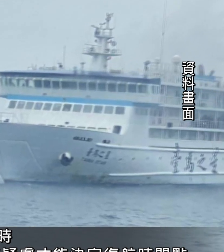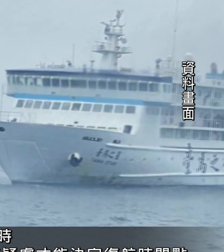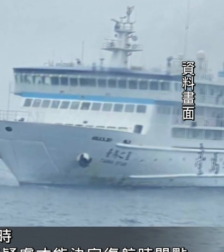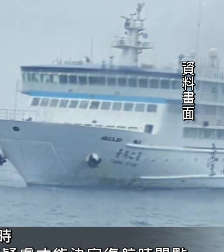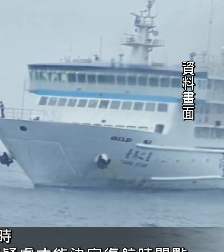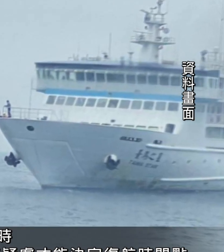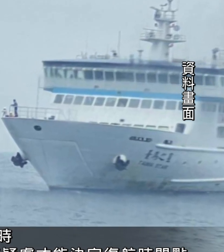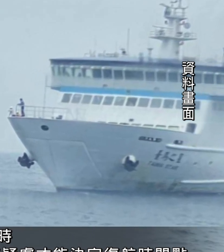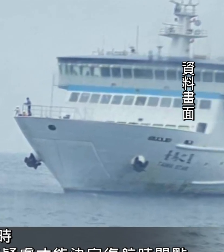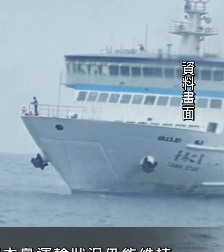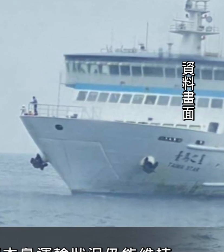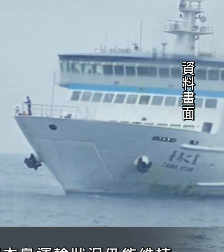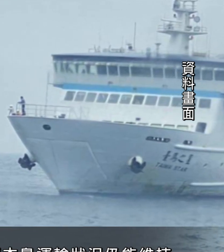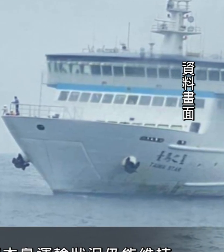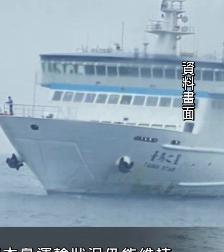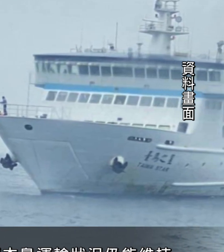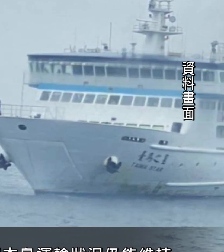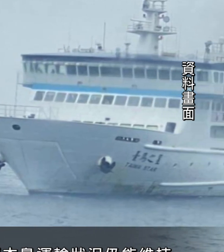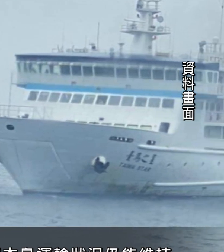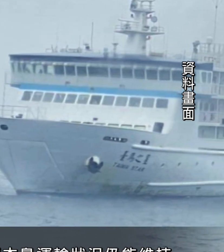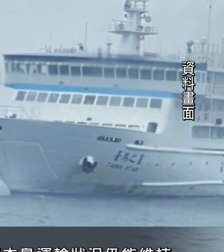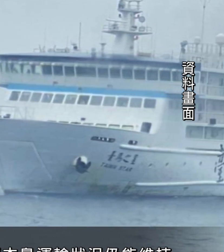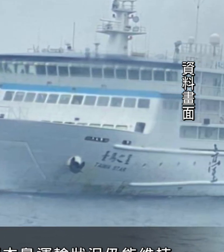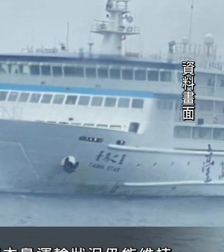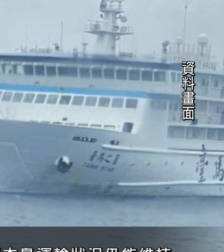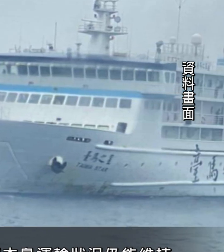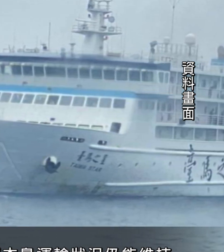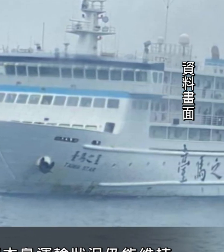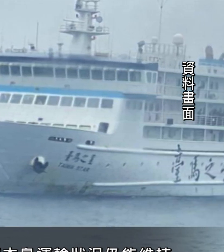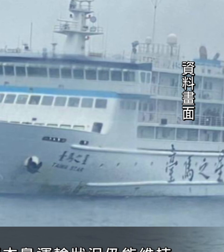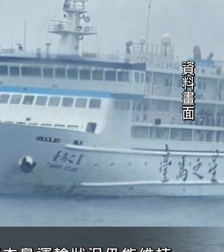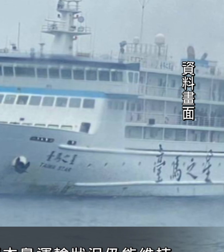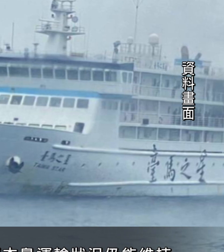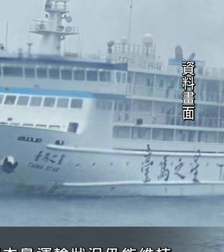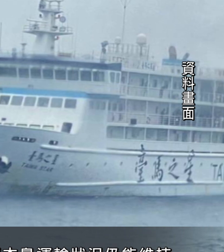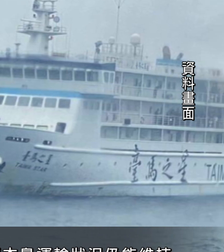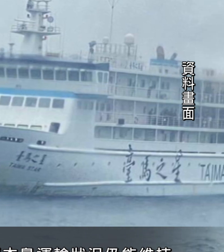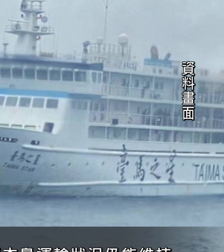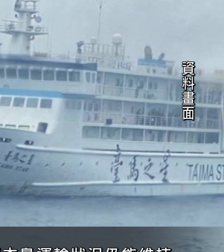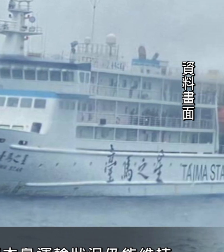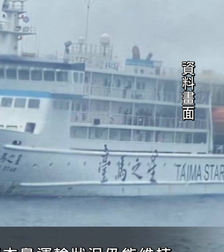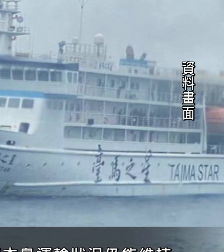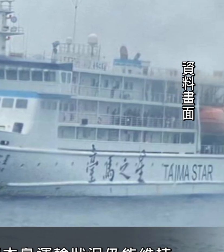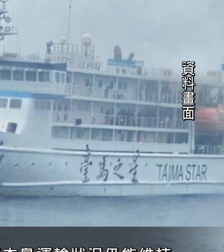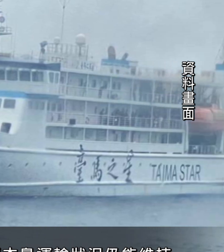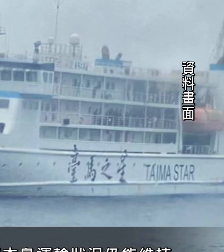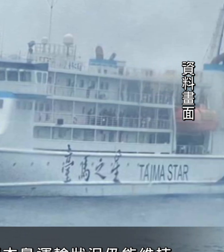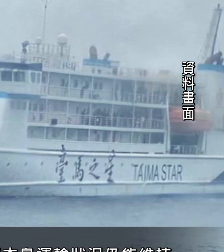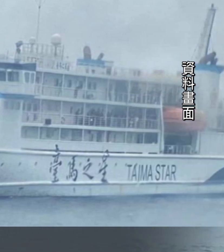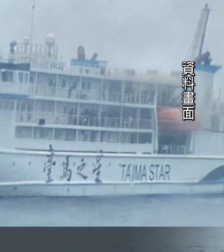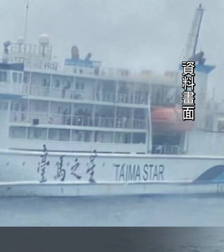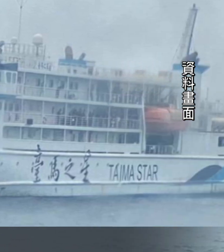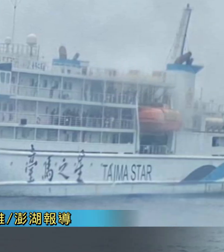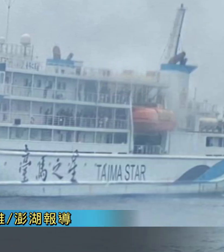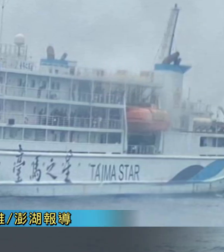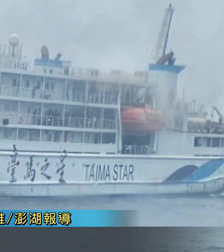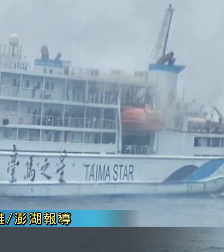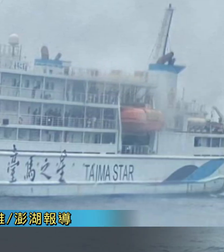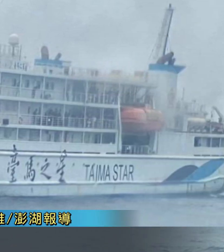点。而除了台马之星，还有新台马轮往返本岛，运输状况仍能维持。记者王婷、许正俊，高雄澎湖